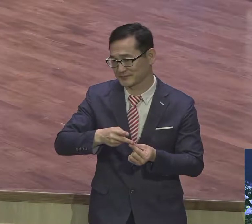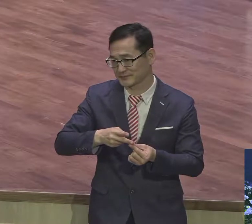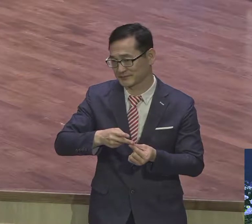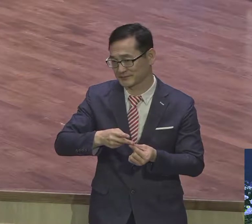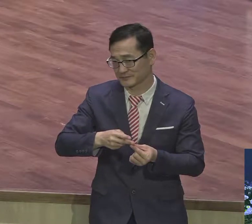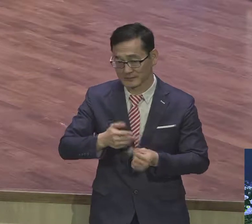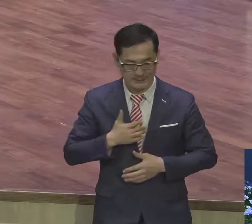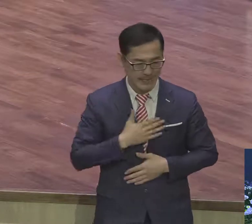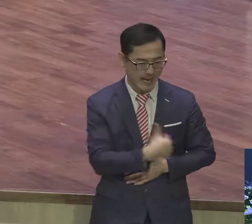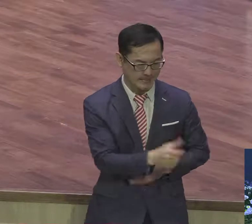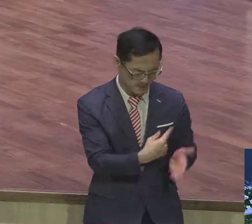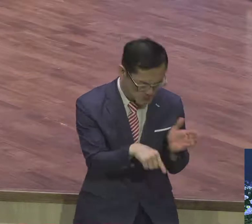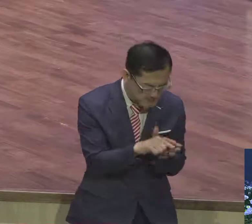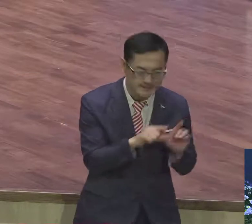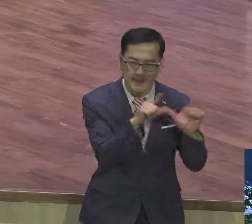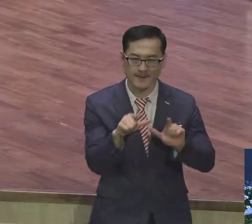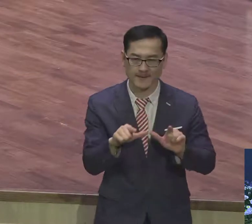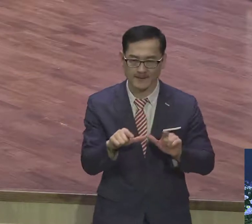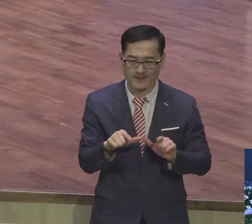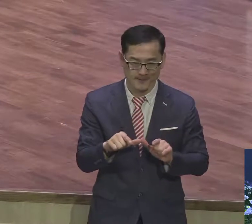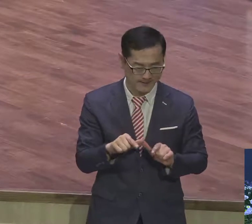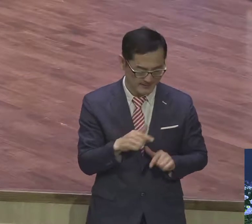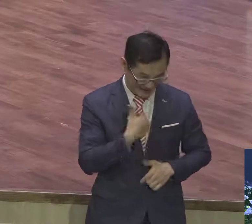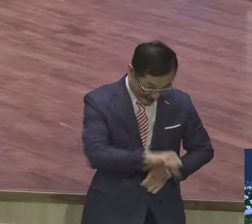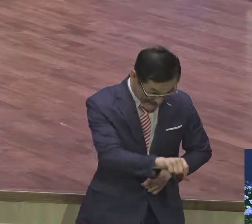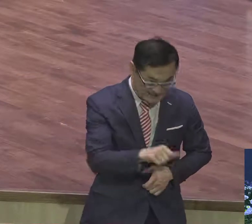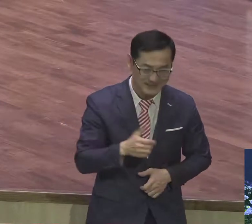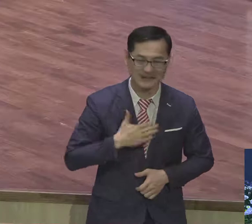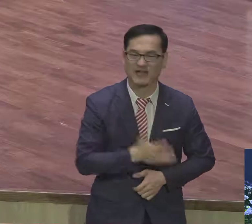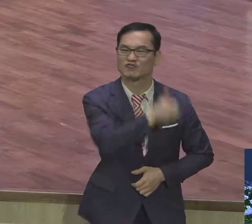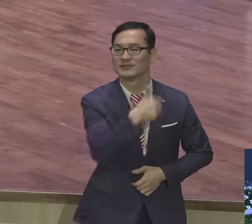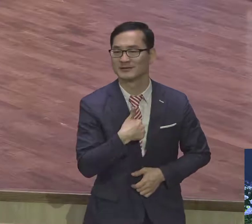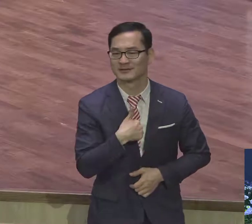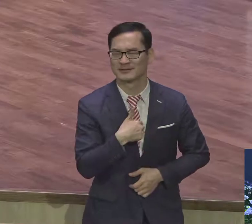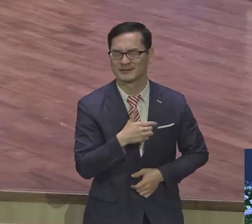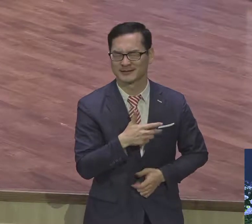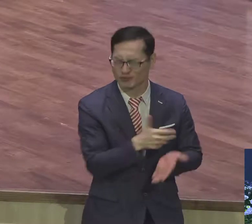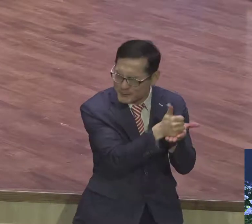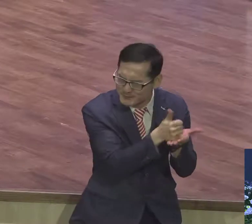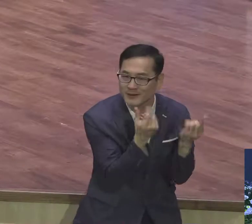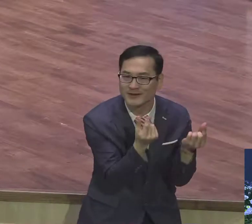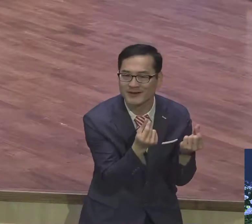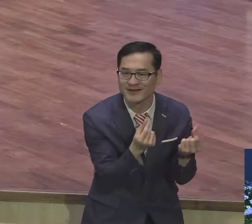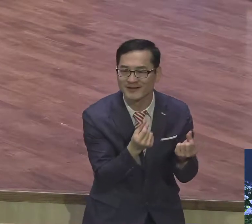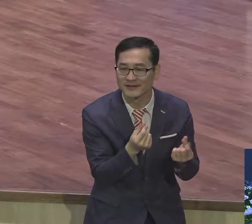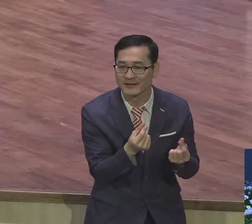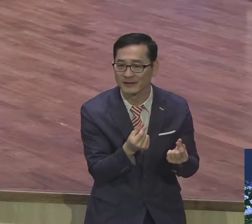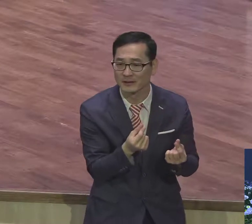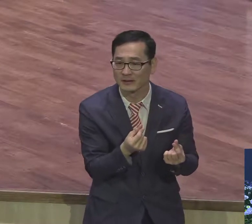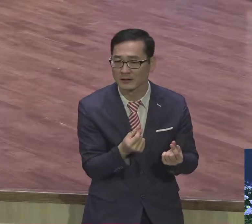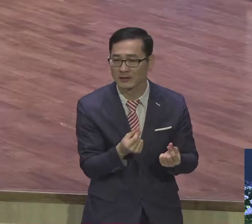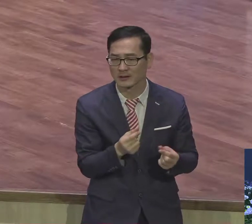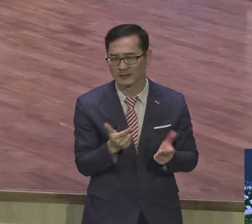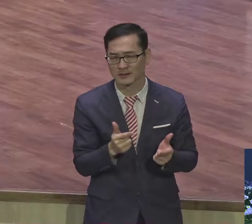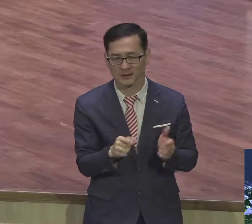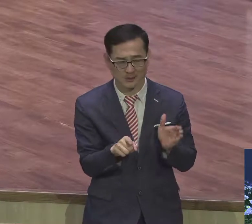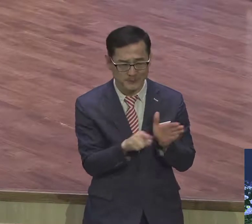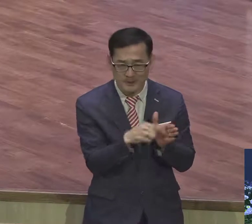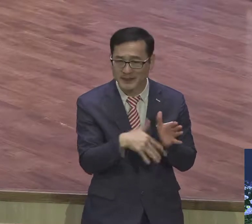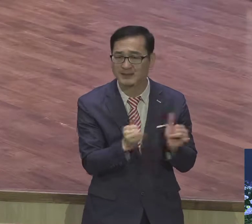우리 아들이 내 주님이야. 우리 아들이 내 주인이야. 그렇습니까? 불신자들이 하는 거예요.